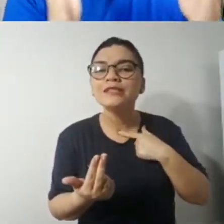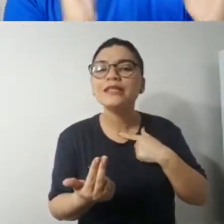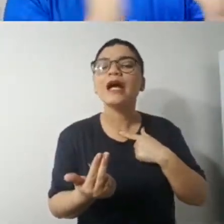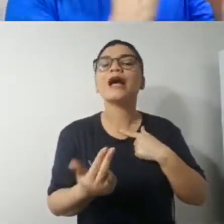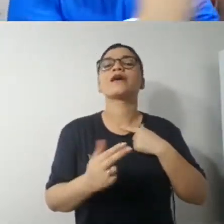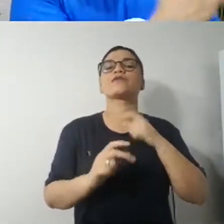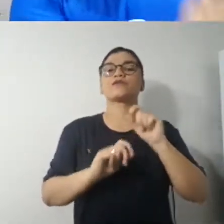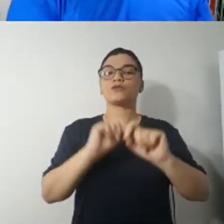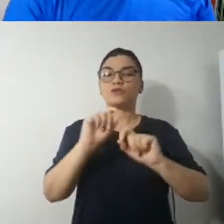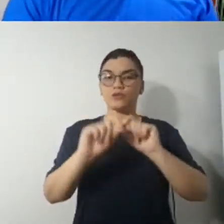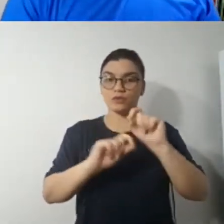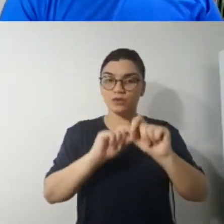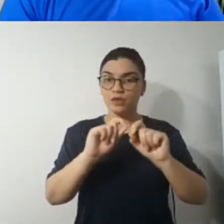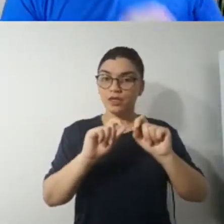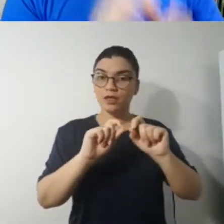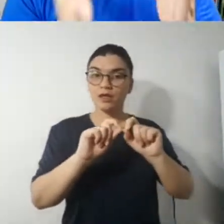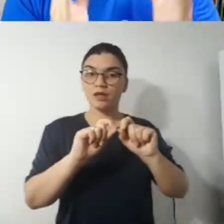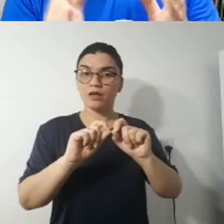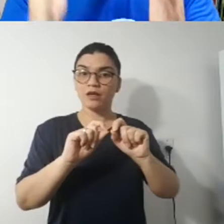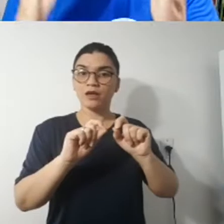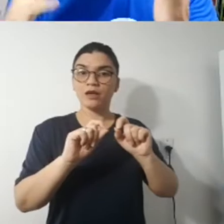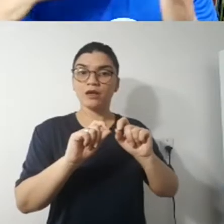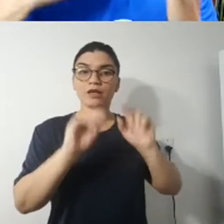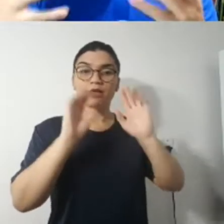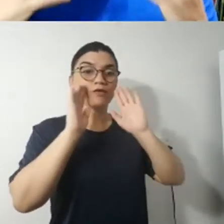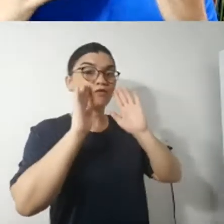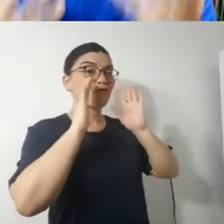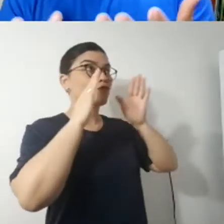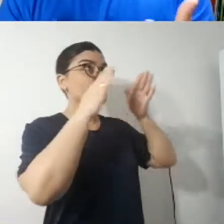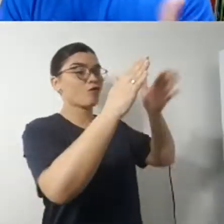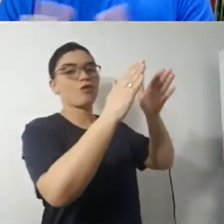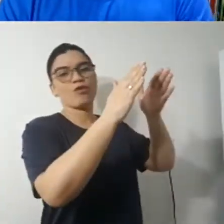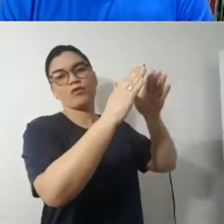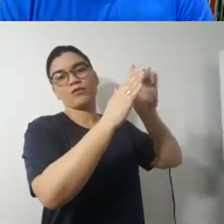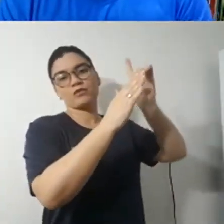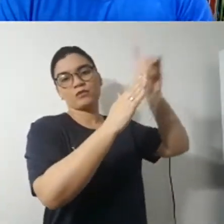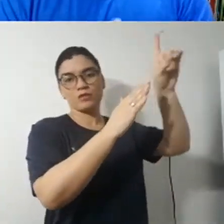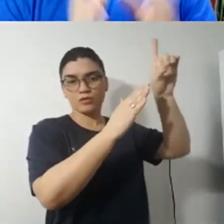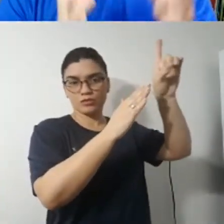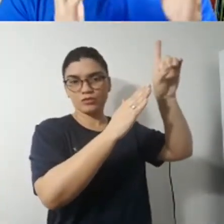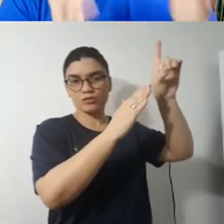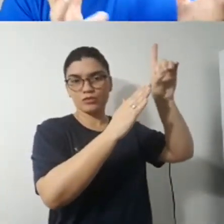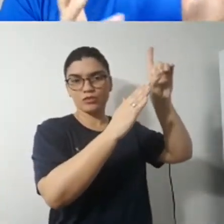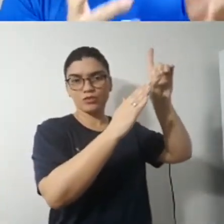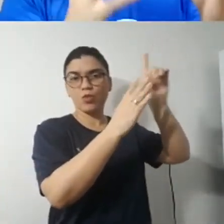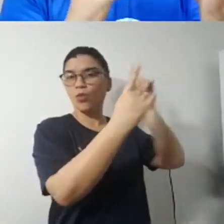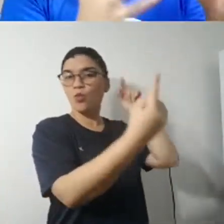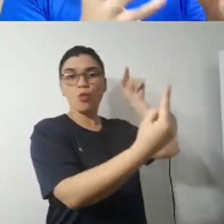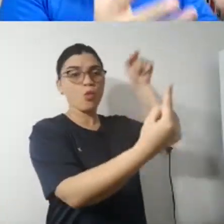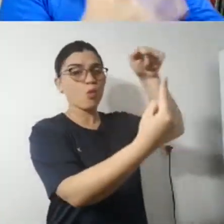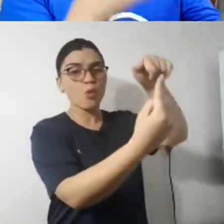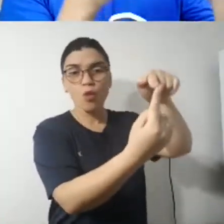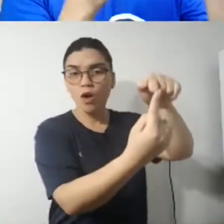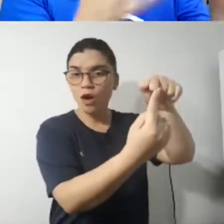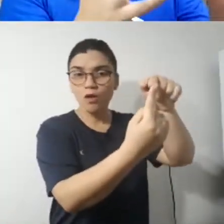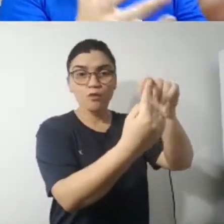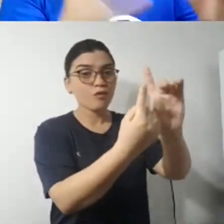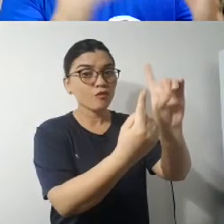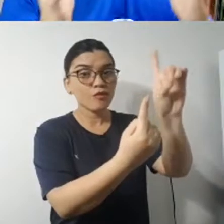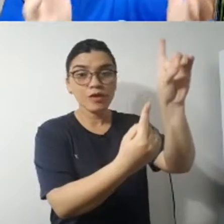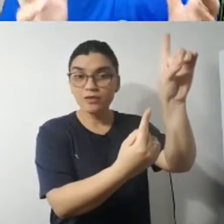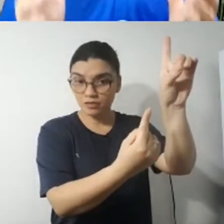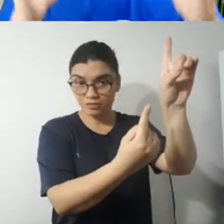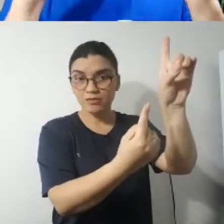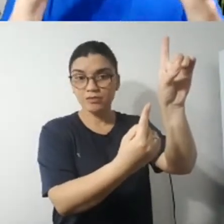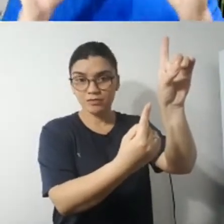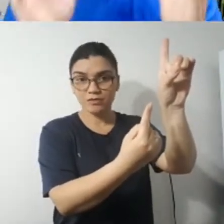a glória de Deus, que apontam para a unidade do povo de Deus, que apontam para aquilo que nos leva em